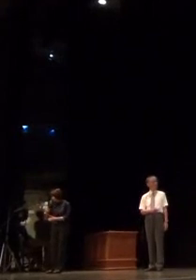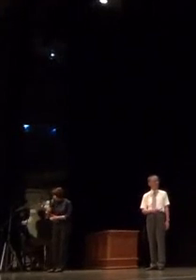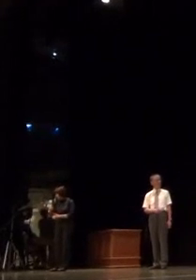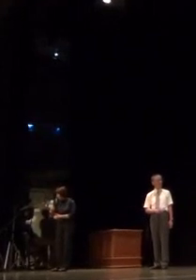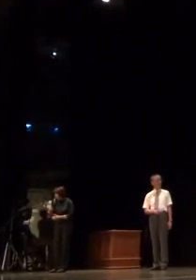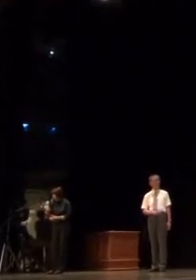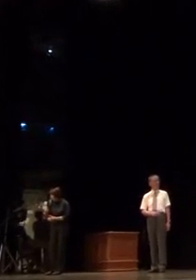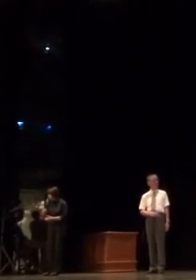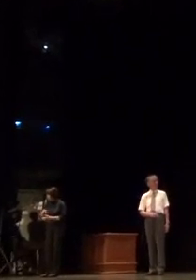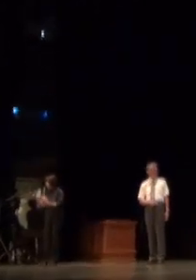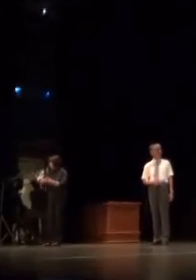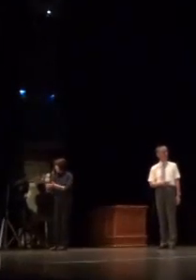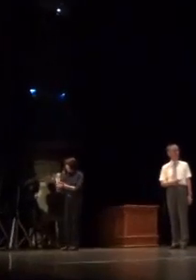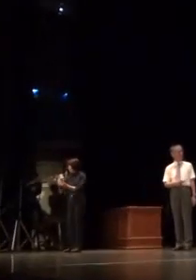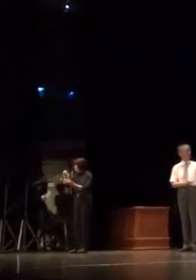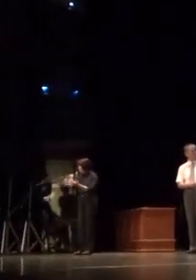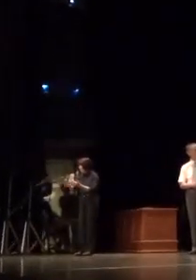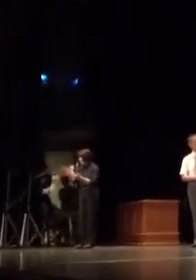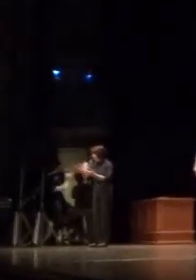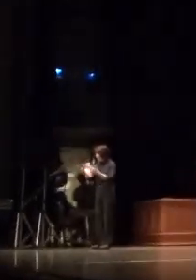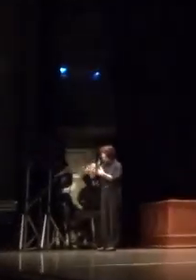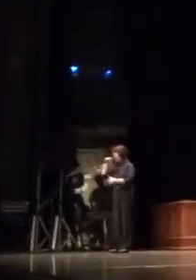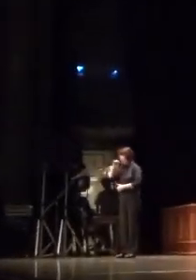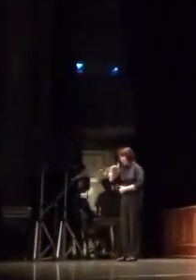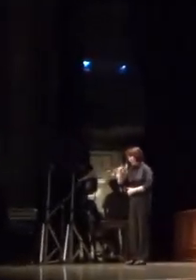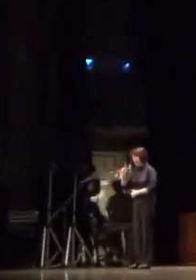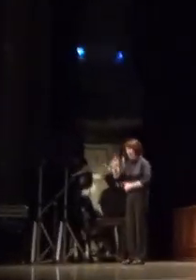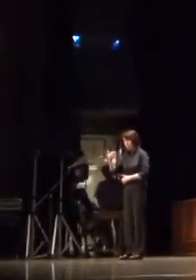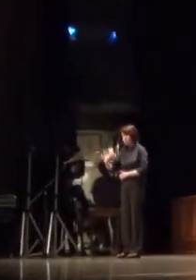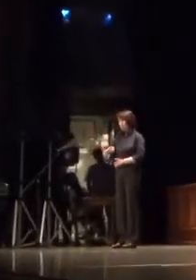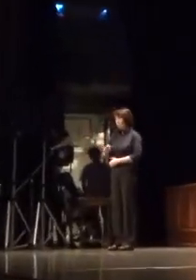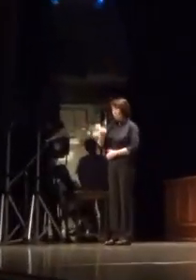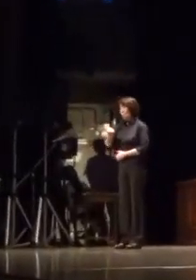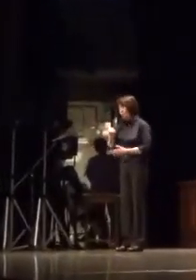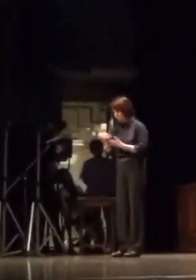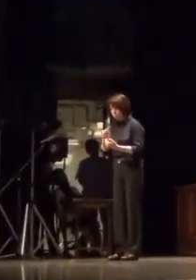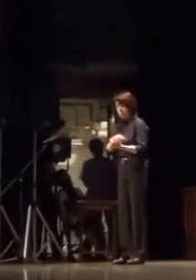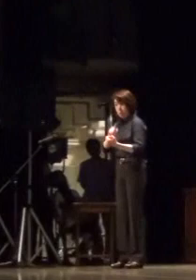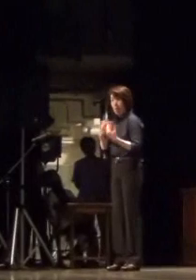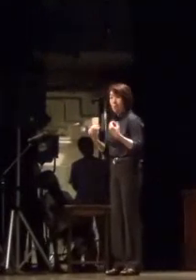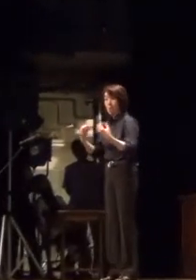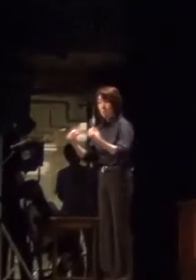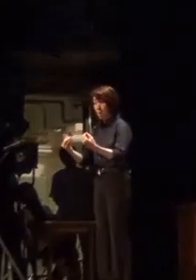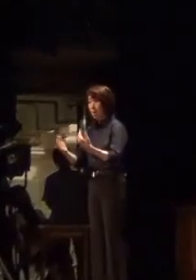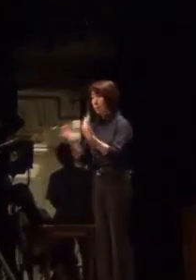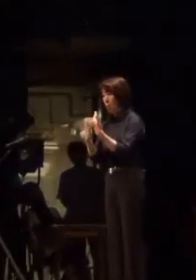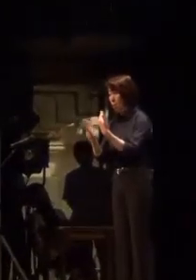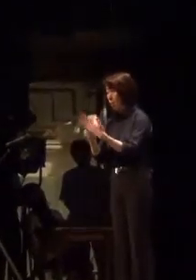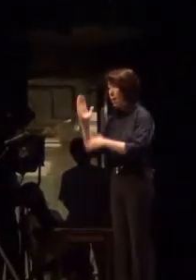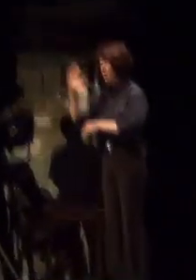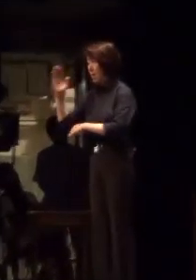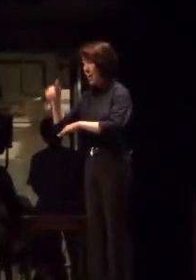捨ててしまわない方がいい。保有能力は持つが当面政策として持たないという形で